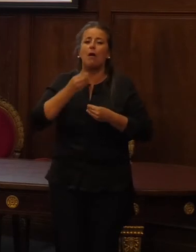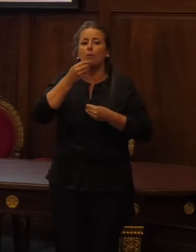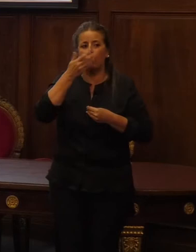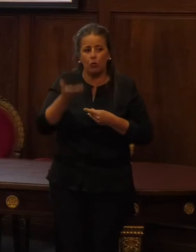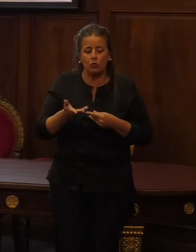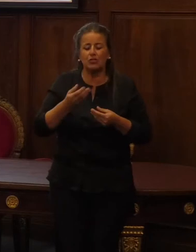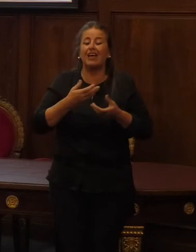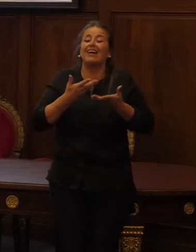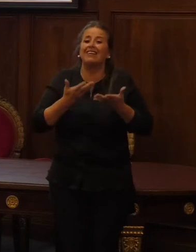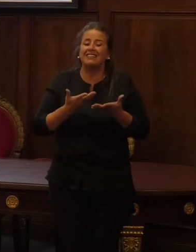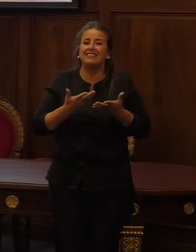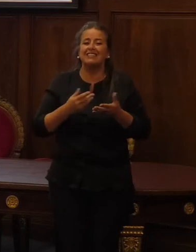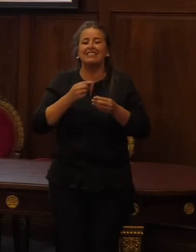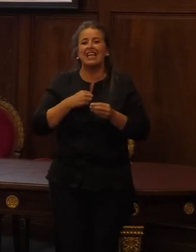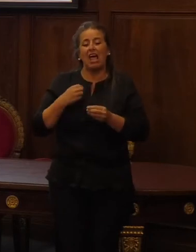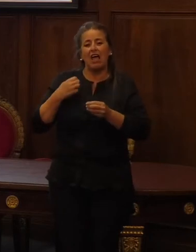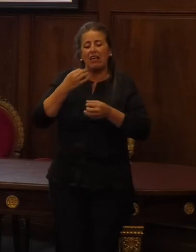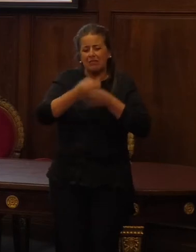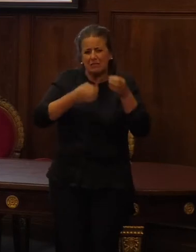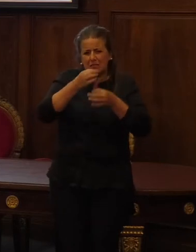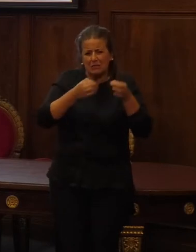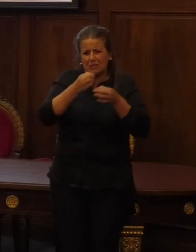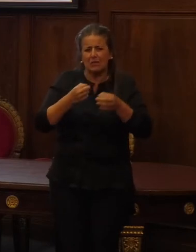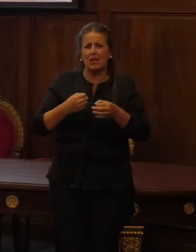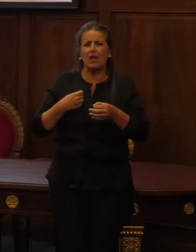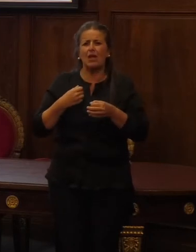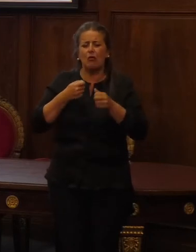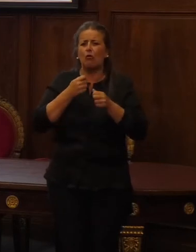por supuesto que las argumentaciones de consejeros en el CDC